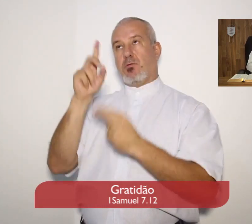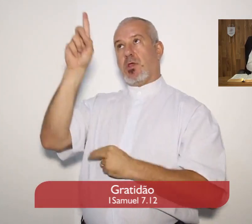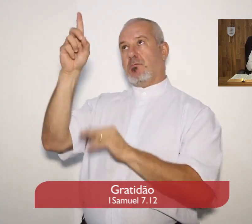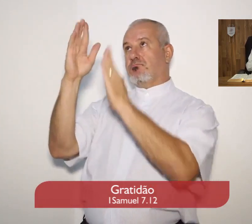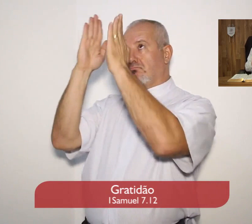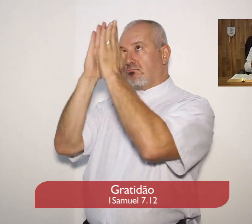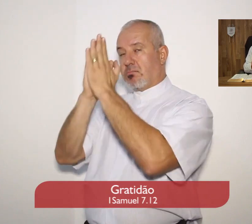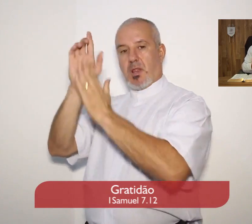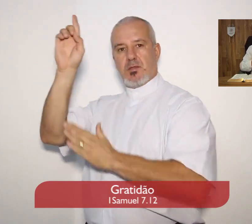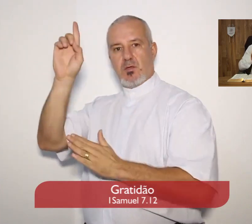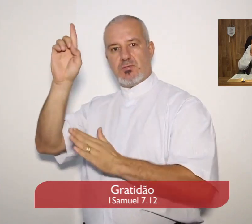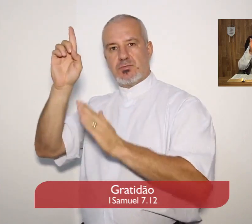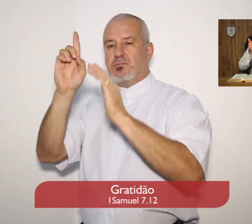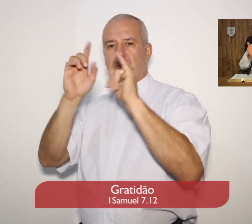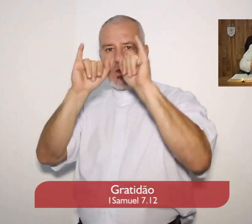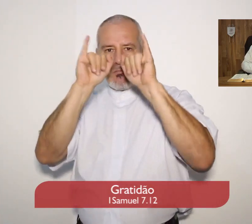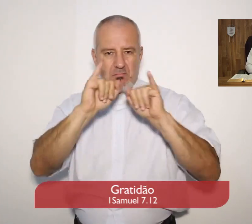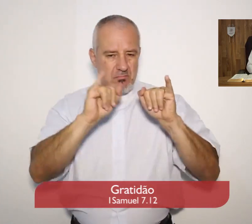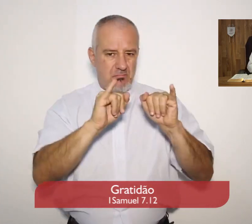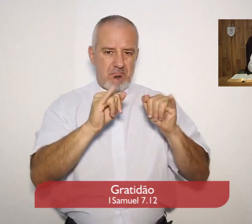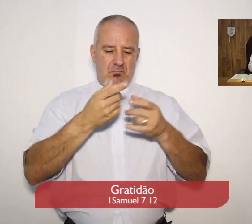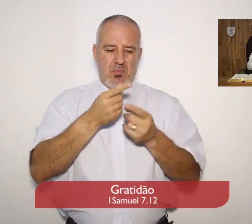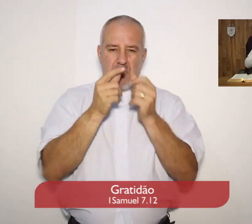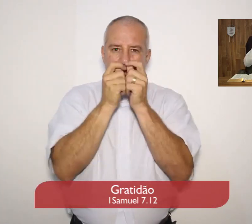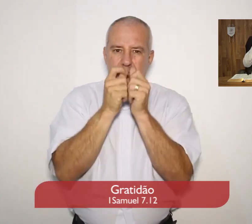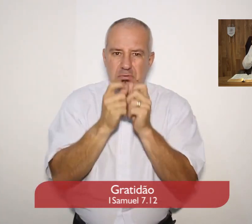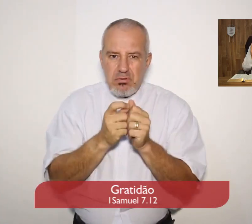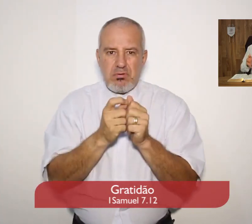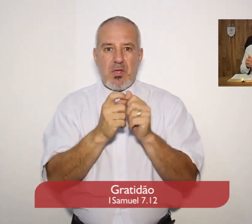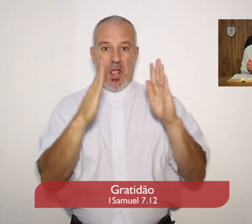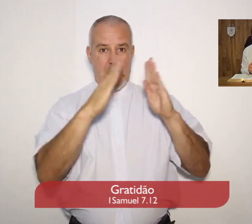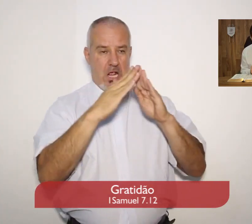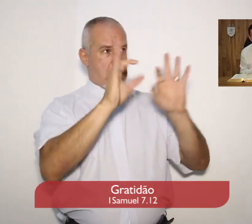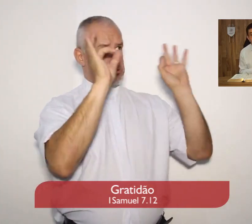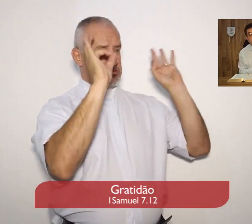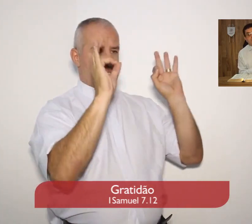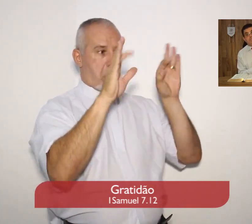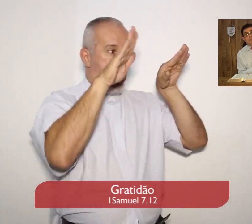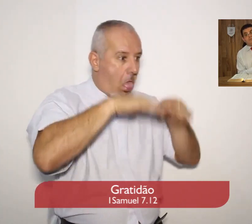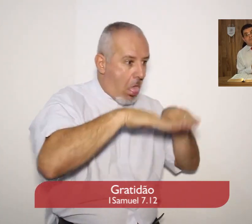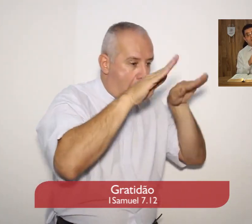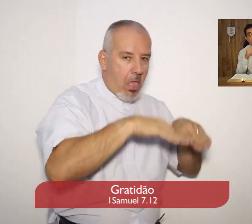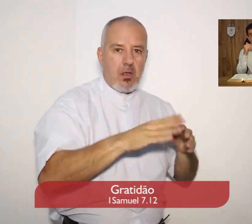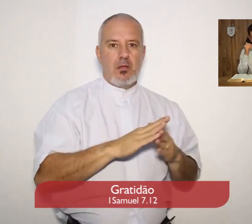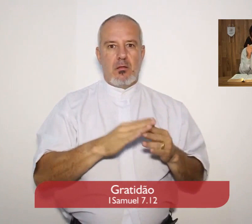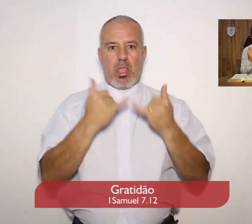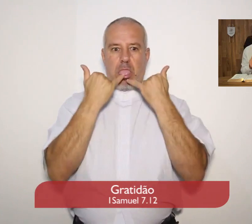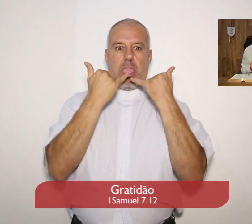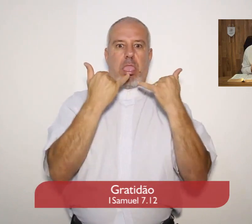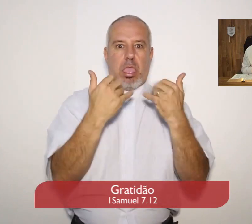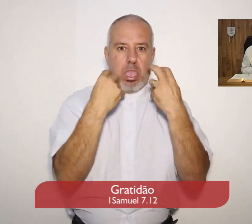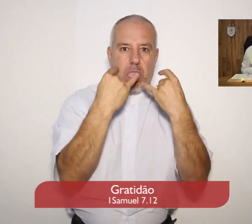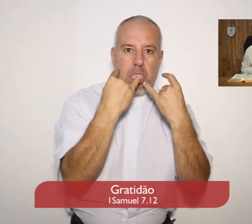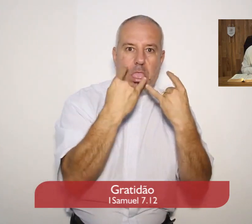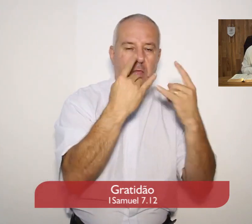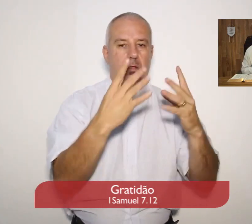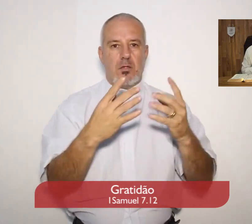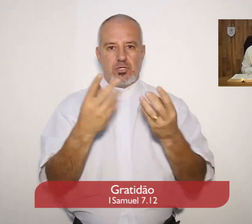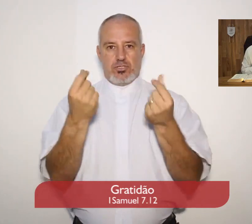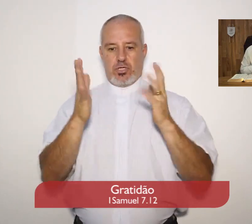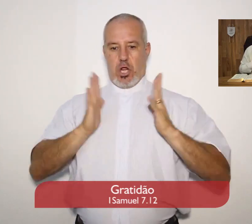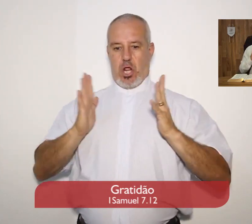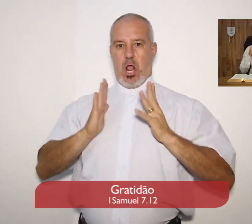exclusividade. Muitas pessoas idolatram as suas casas, as suas propriedades, os seus títulos, as suas riquezas, os